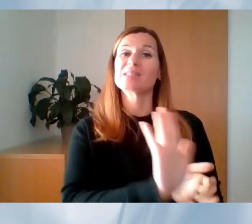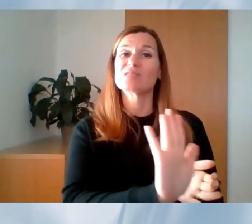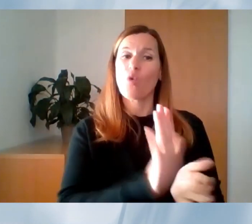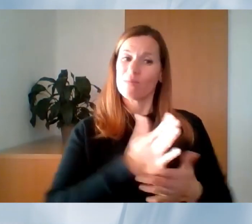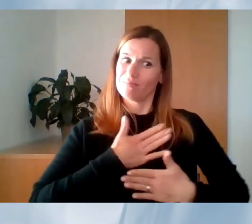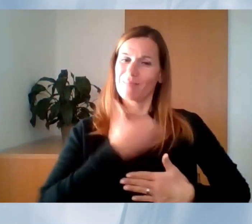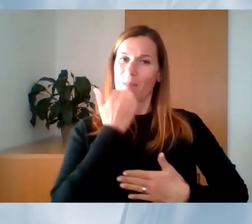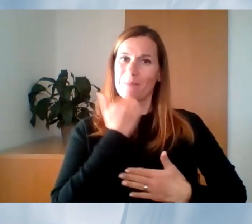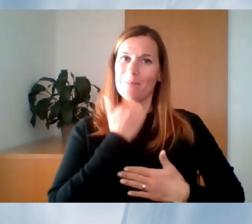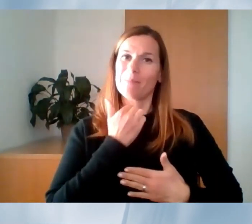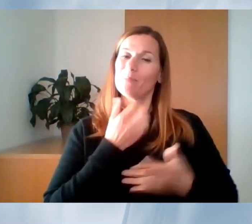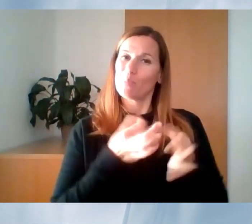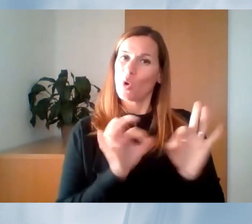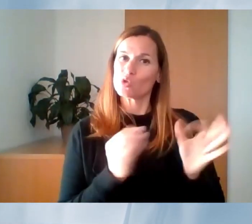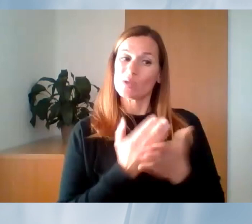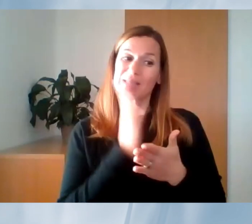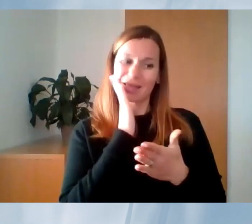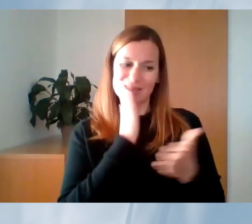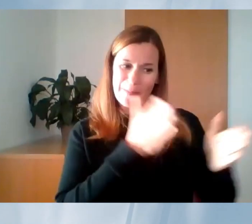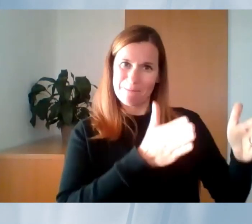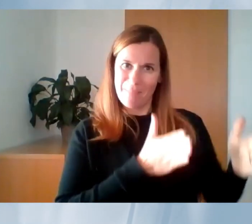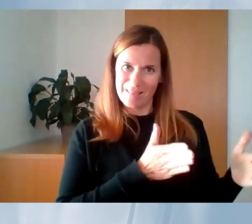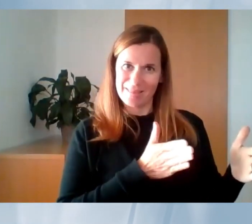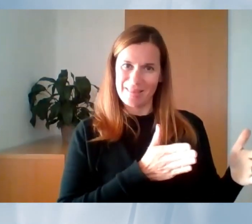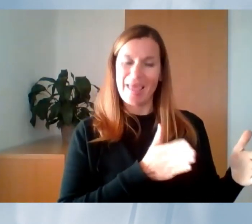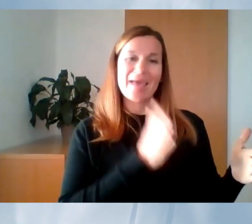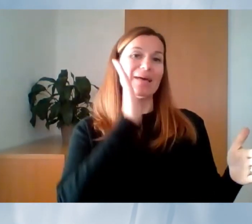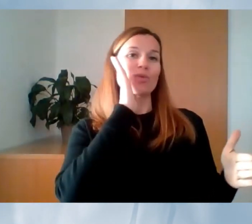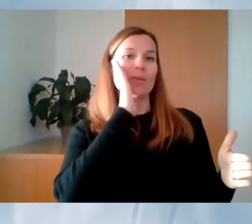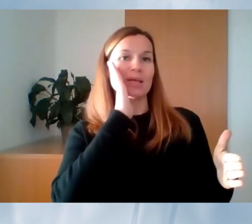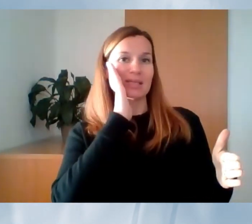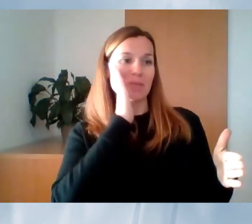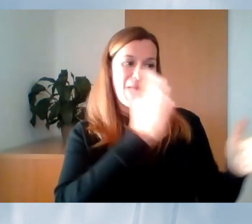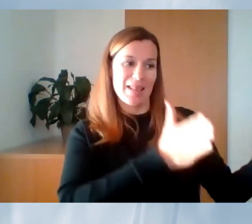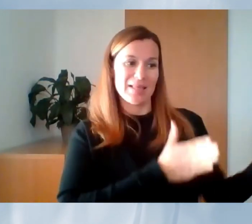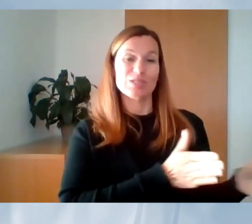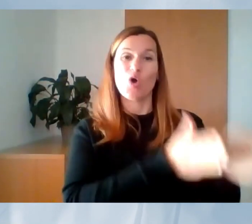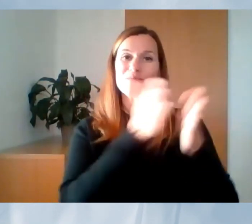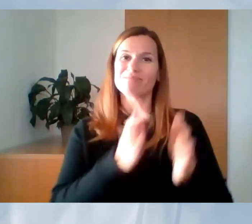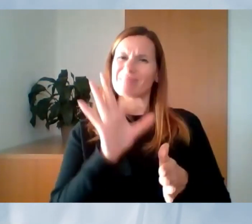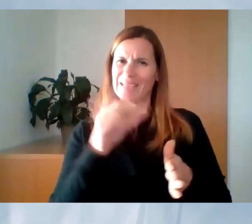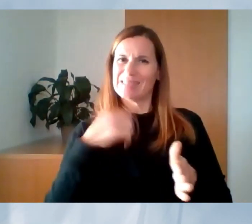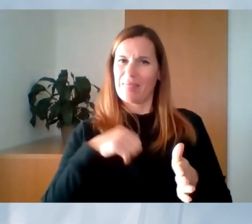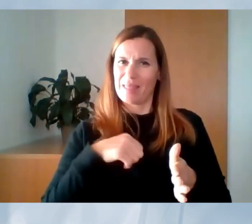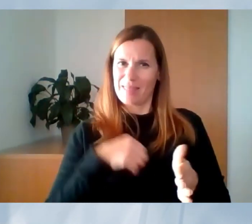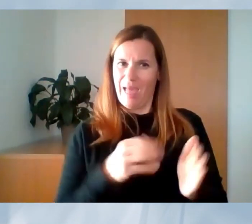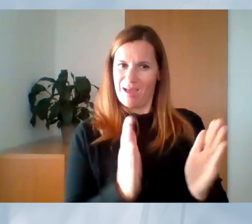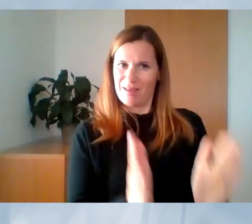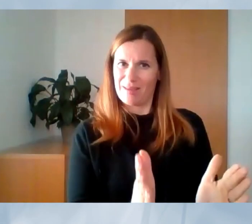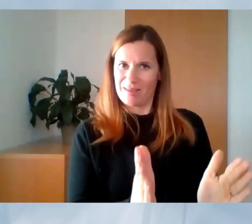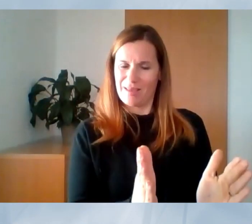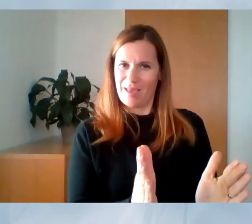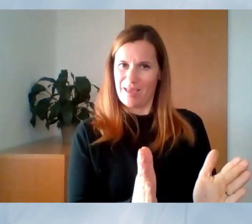svoj intimen prostor za spanje, spalnico sanitarije, sobo za spanje